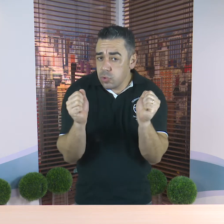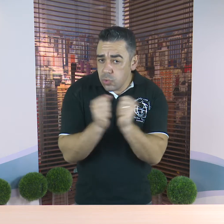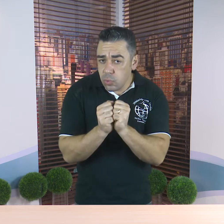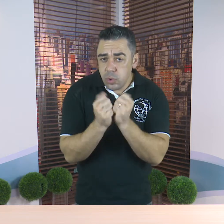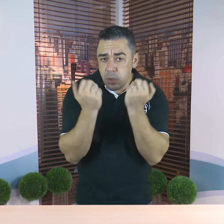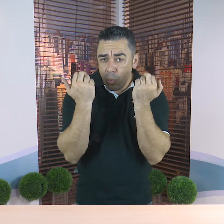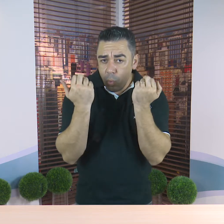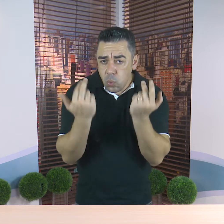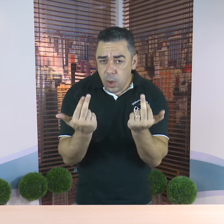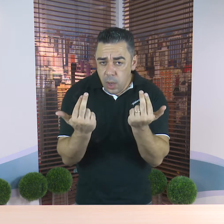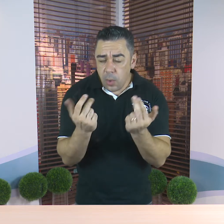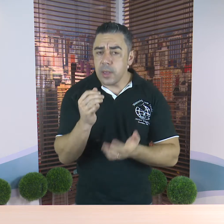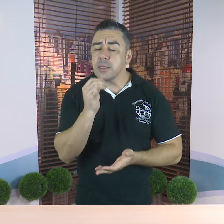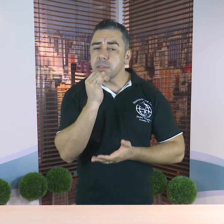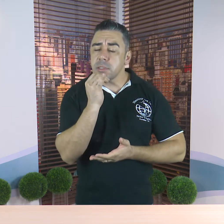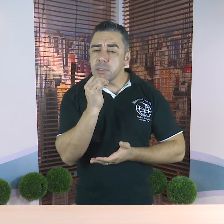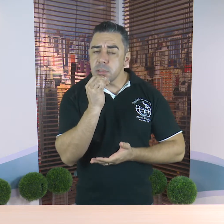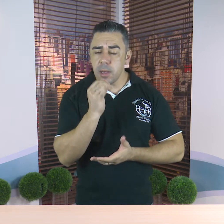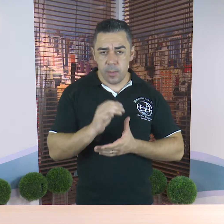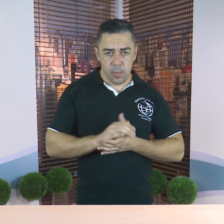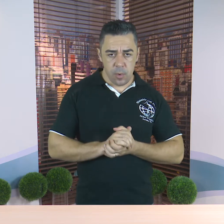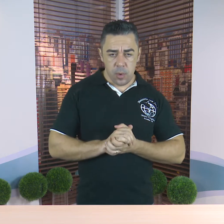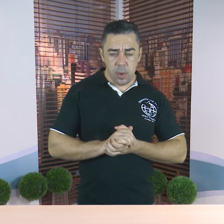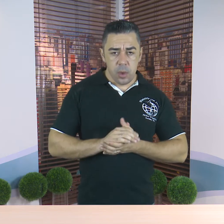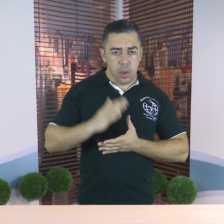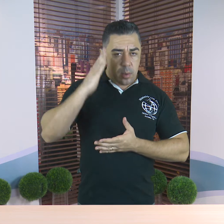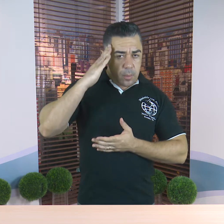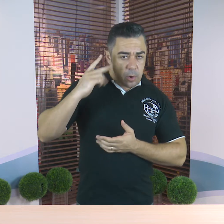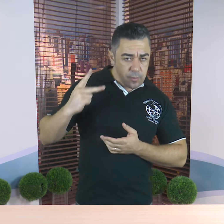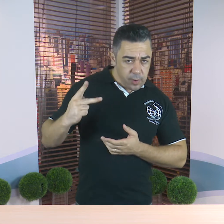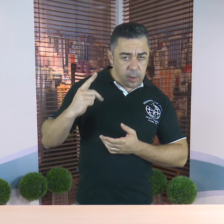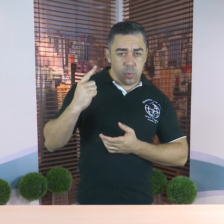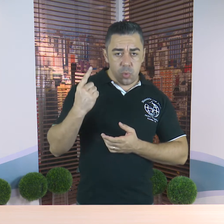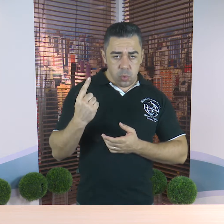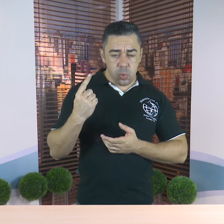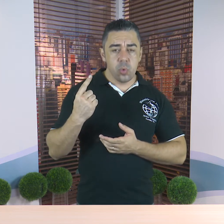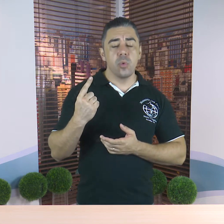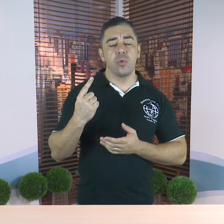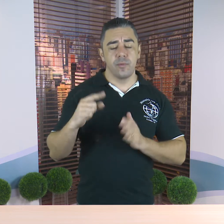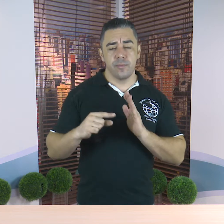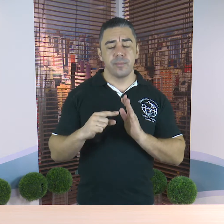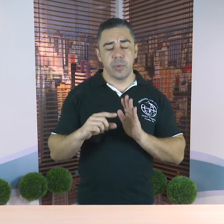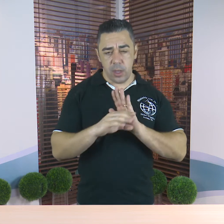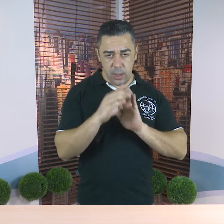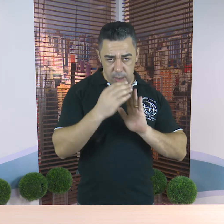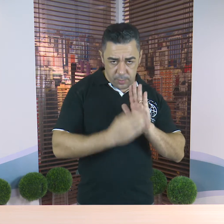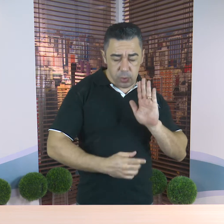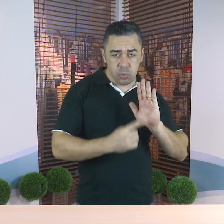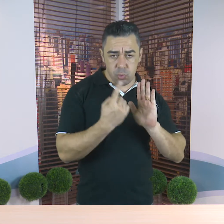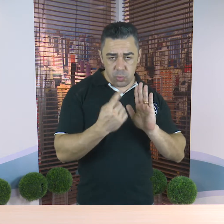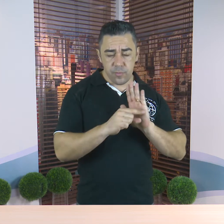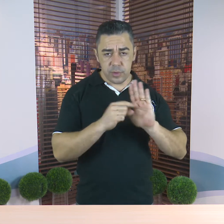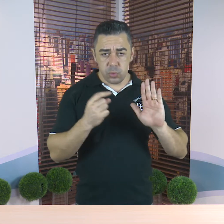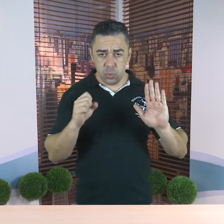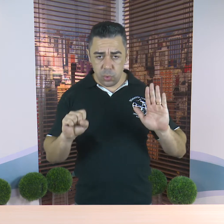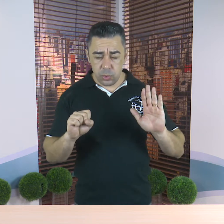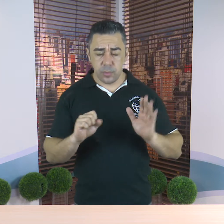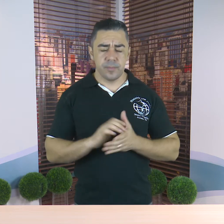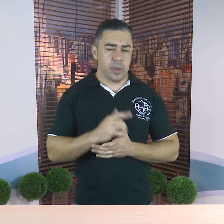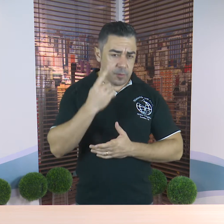idêntico. Veja, por exemplo, Provérbios 1:8, 4:24 e 19:6. É interessante